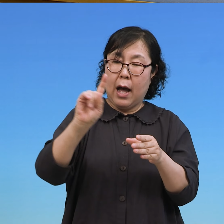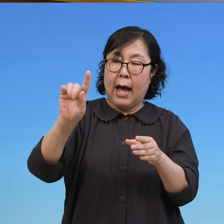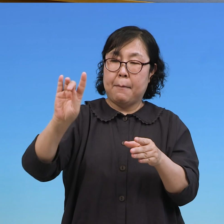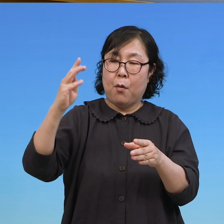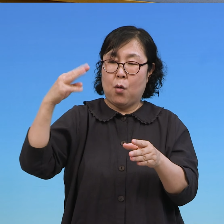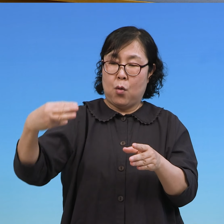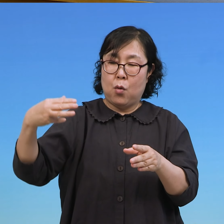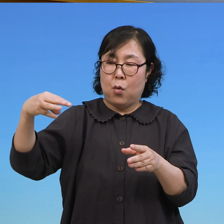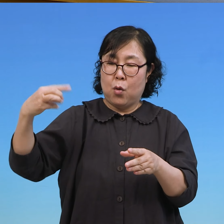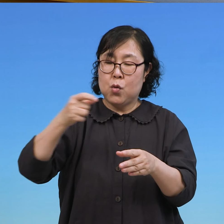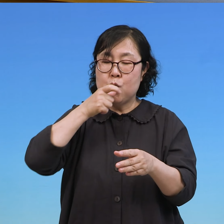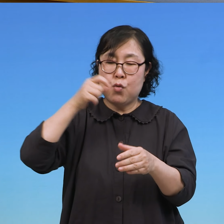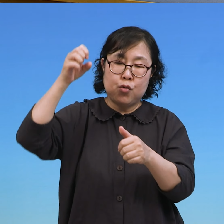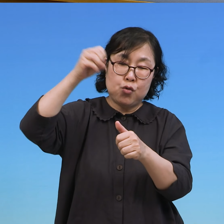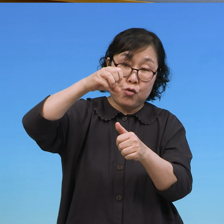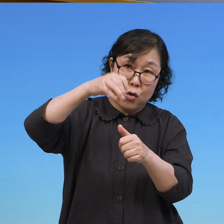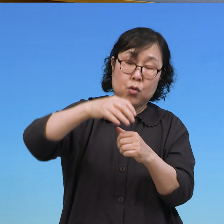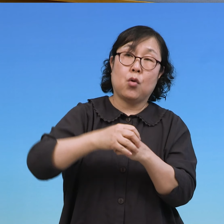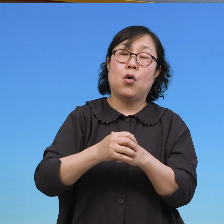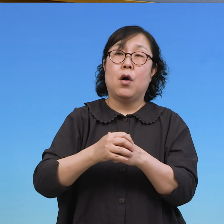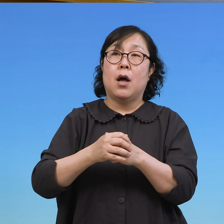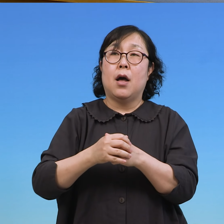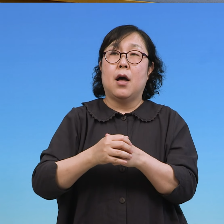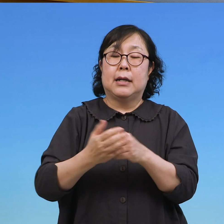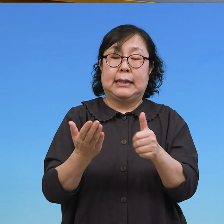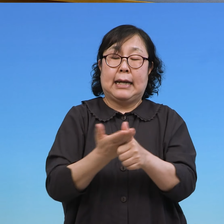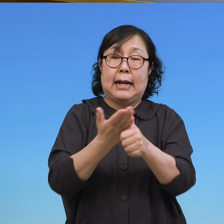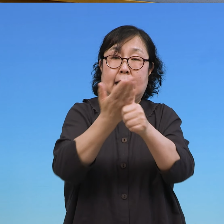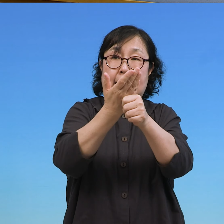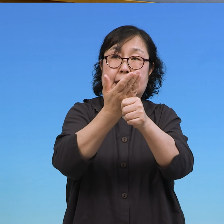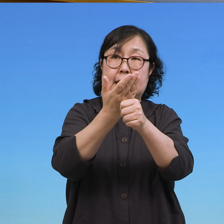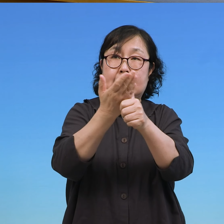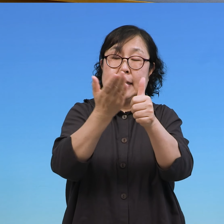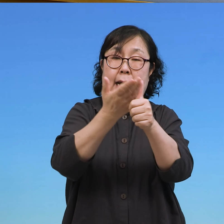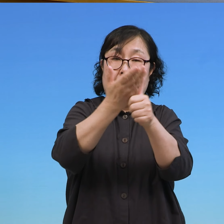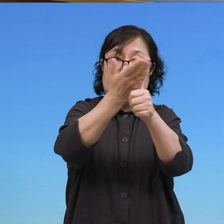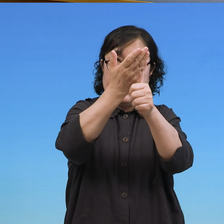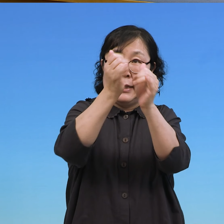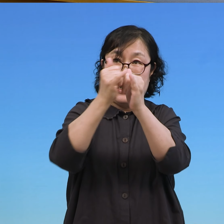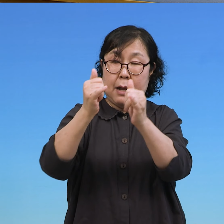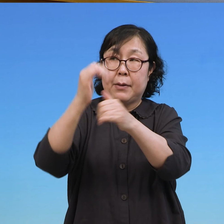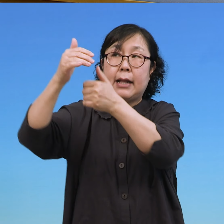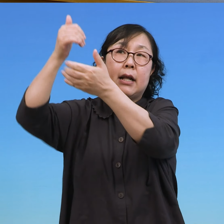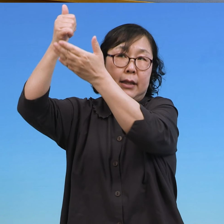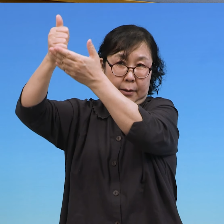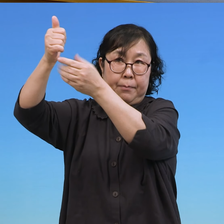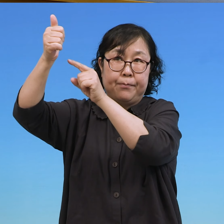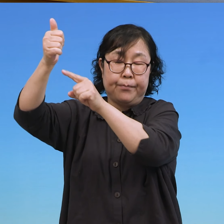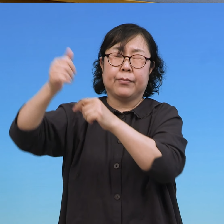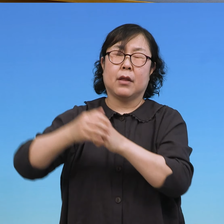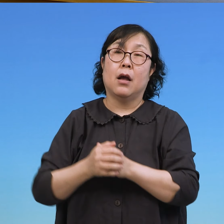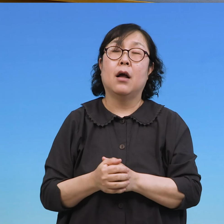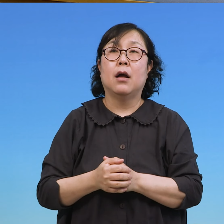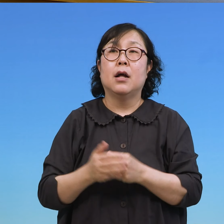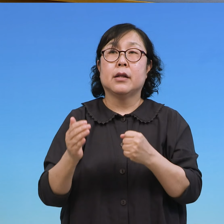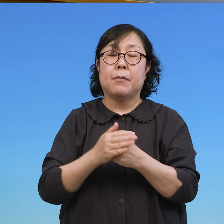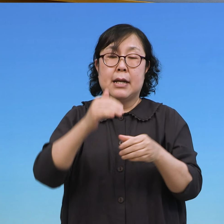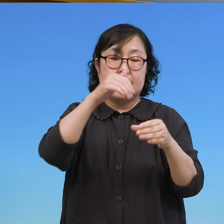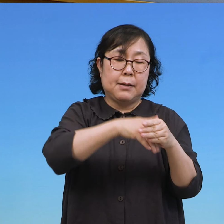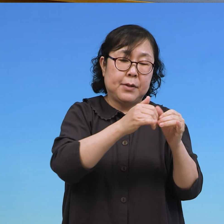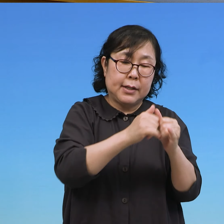아볼로는 물을 주었으되 오직 하나님께서 자라나게 하셨나니. 저는 이거 확실히 믿거든요. 7절에